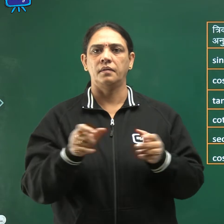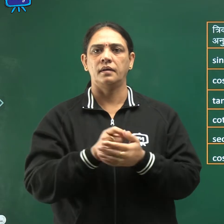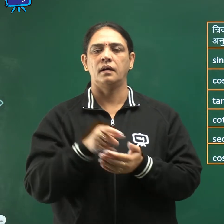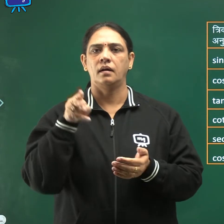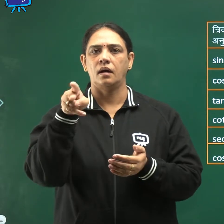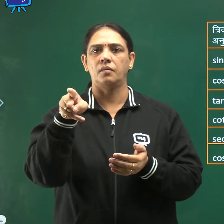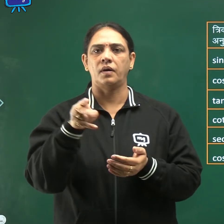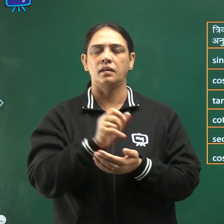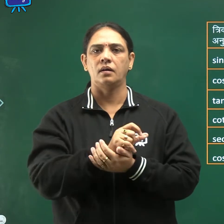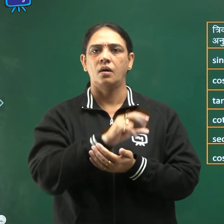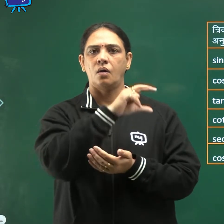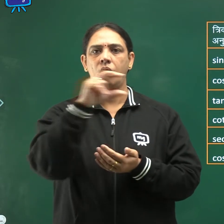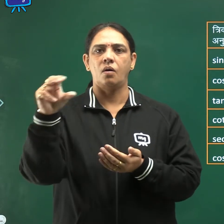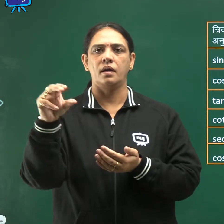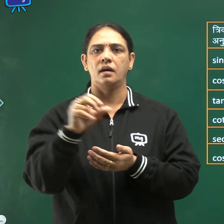व डिग्री